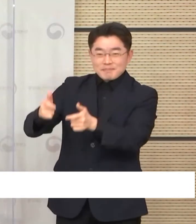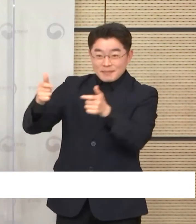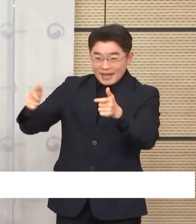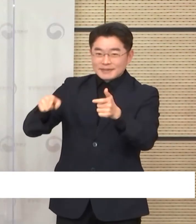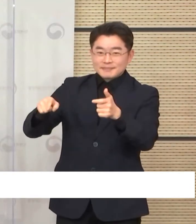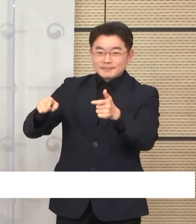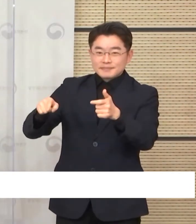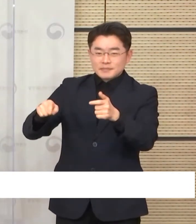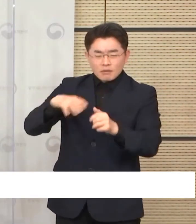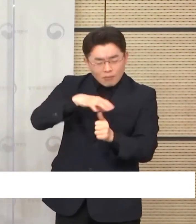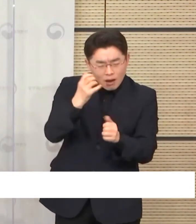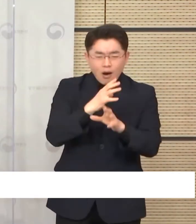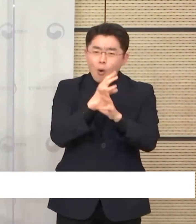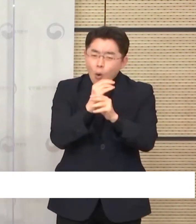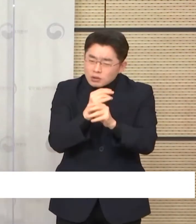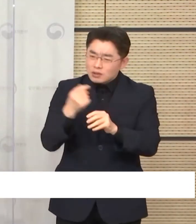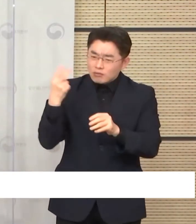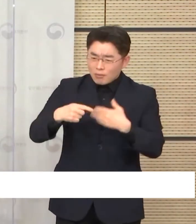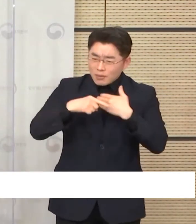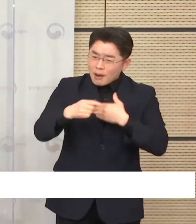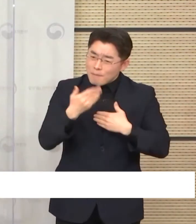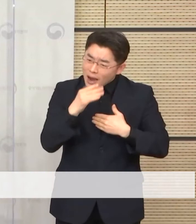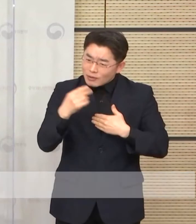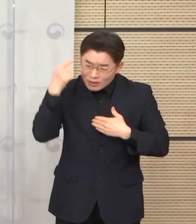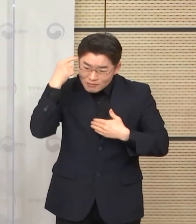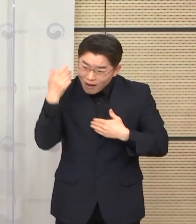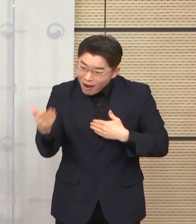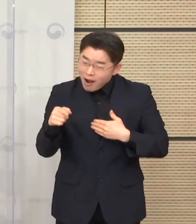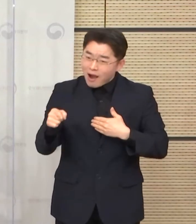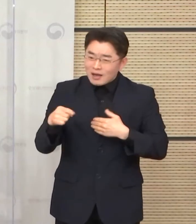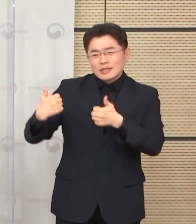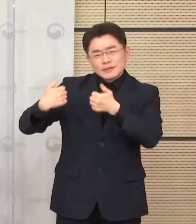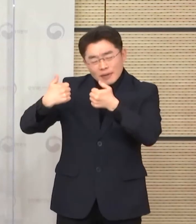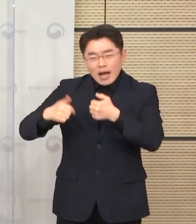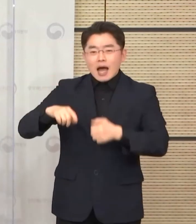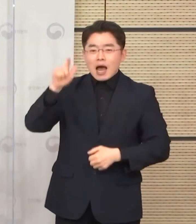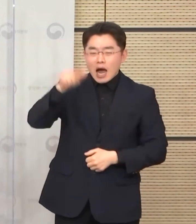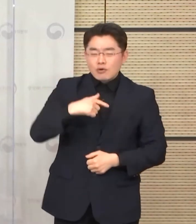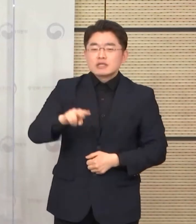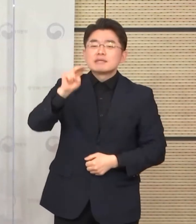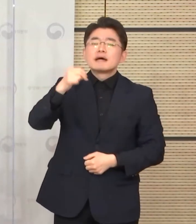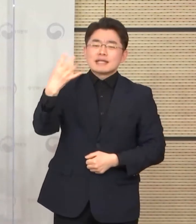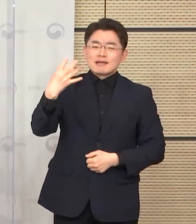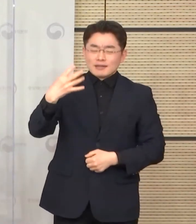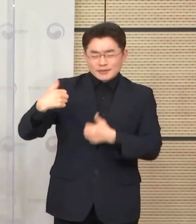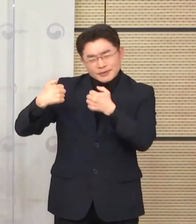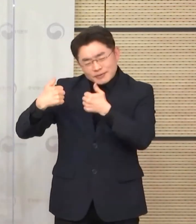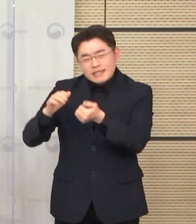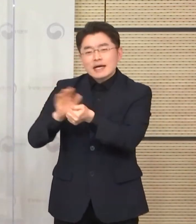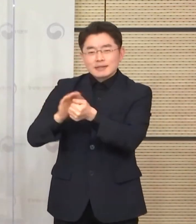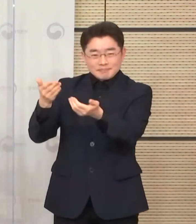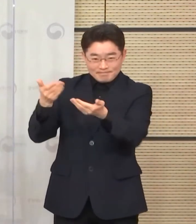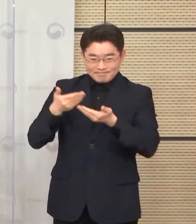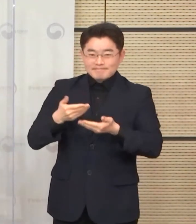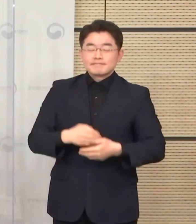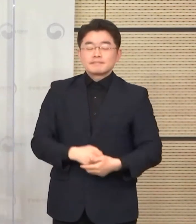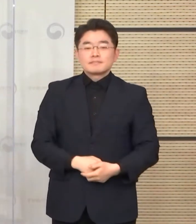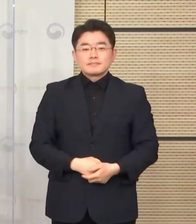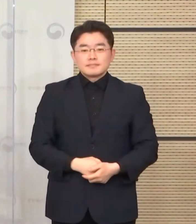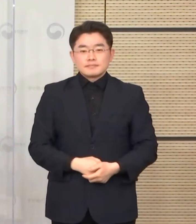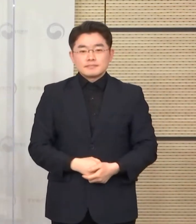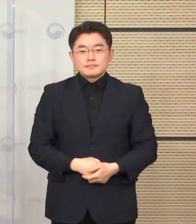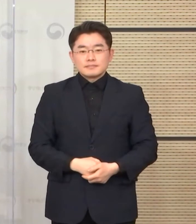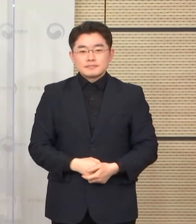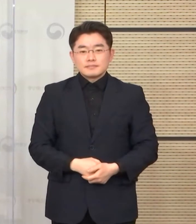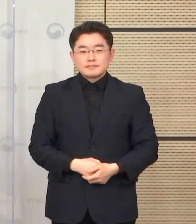경리 해제 일이나 외출 눈이 등 바로 2만 4천원 정도의 행정적인 상담을 제공하고 있습니다